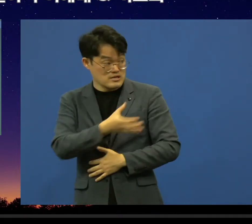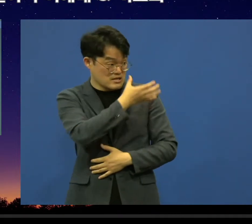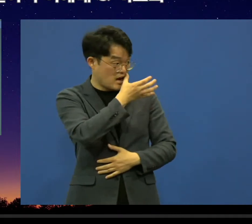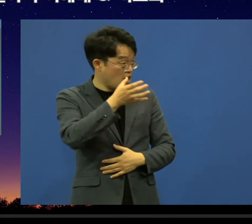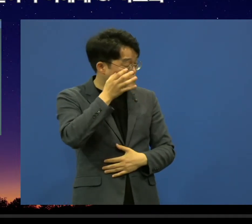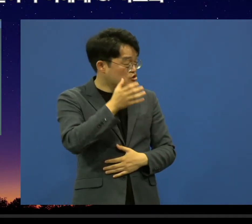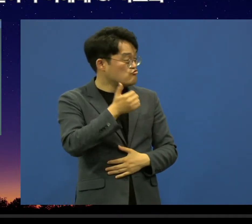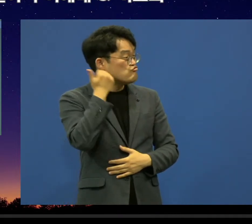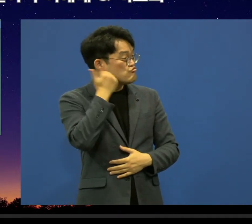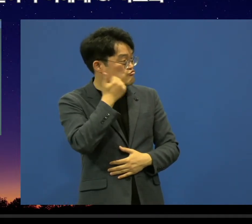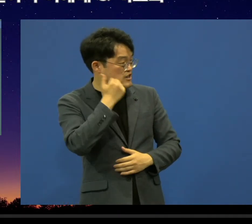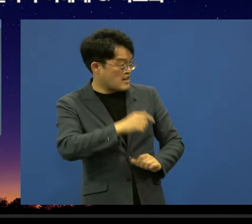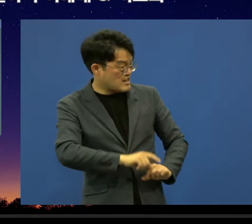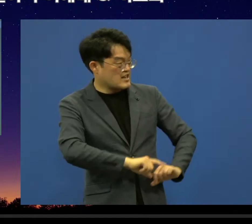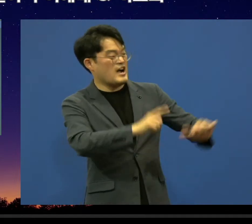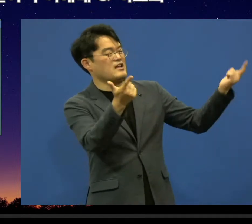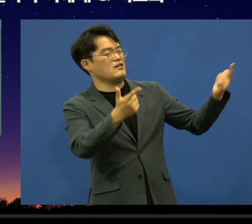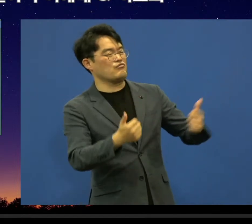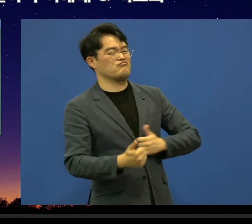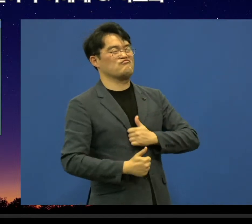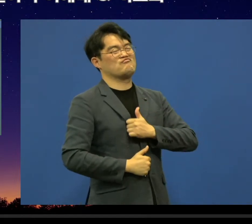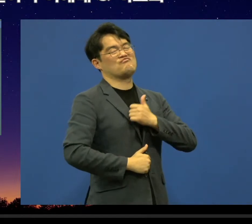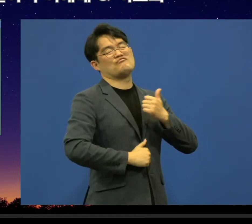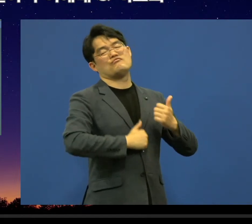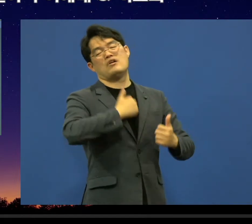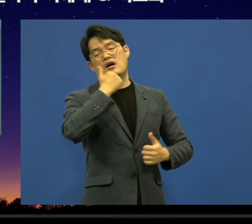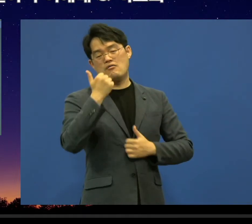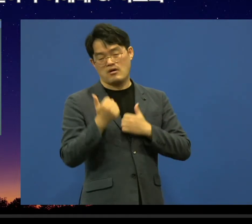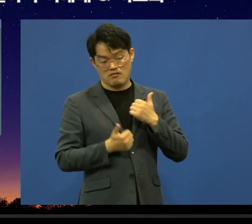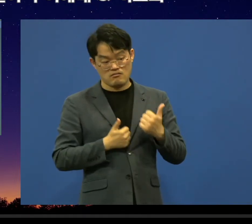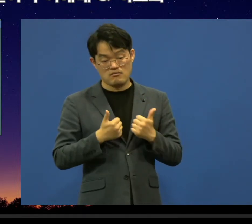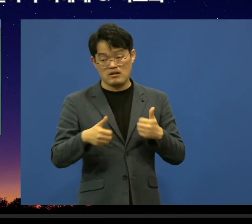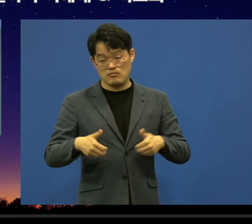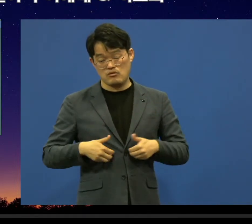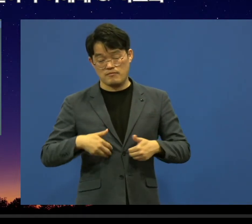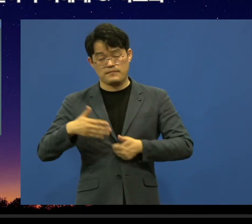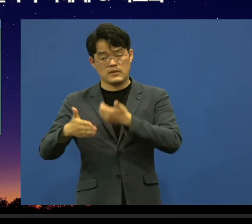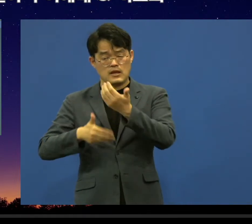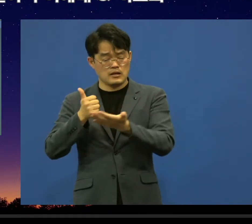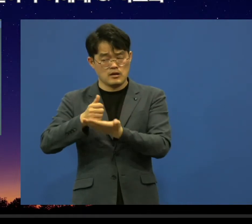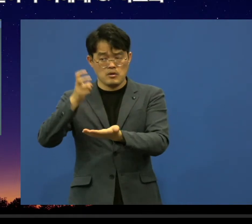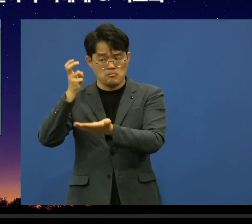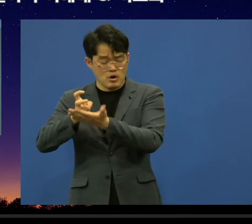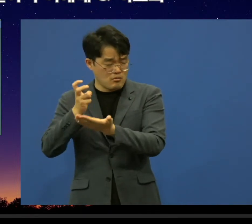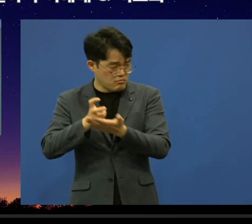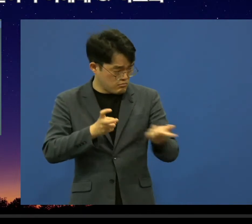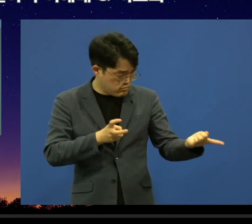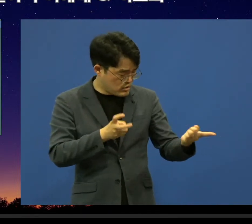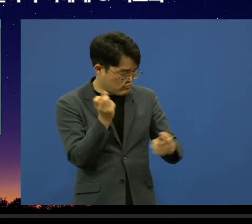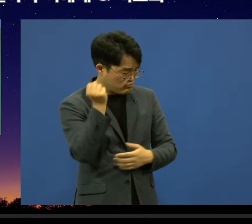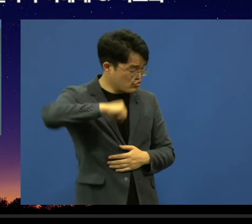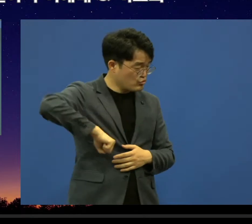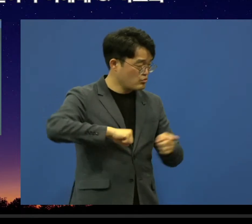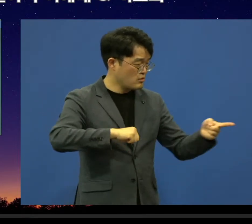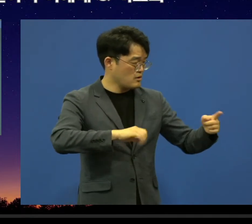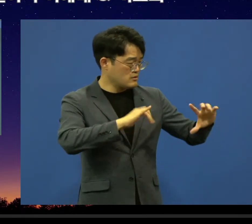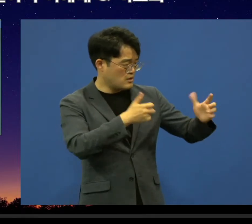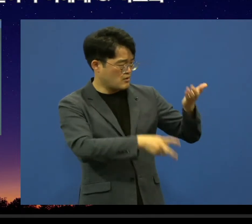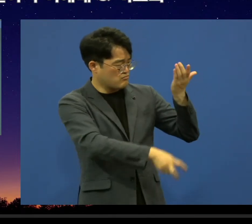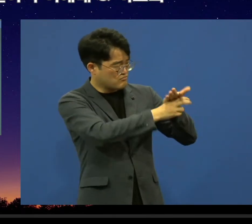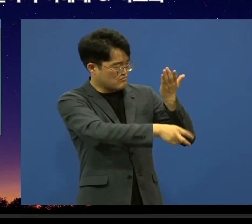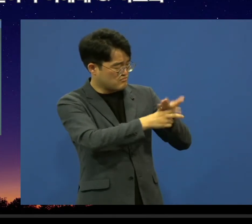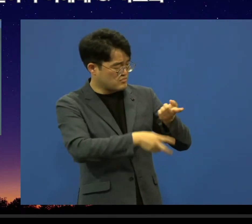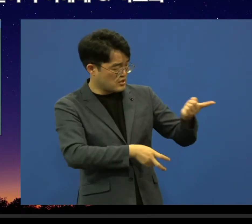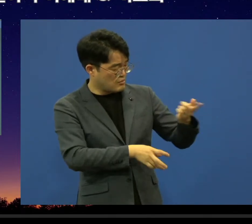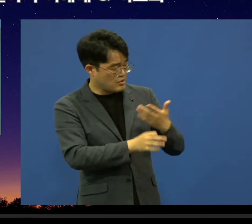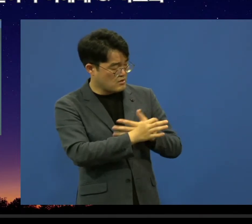누가 아니라고 하냐고 분노해야 돼요. 하나님의 법이 아닌데 세상이 불법을 만들면 아니